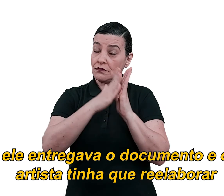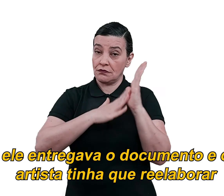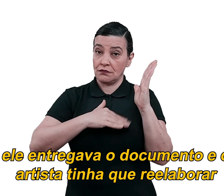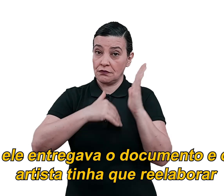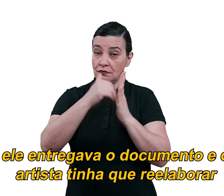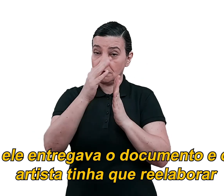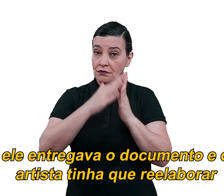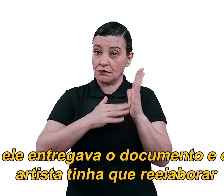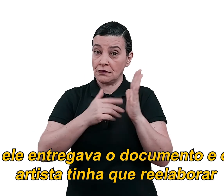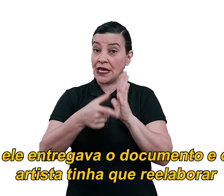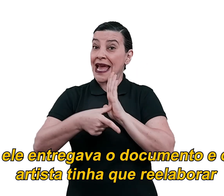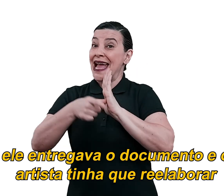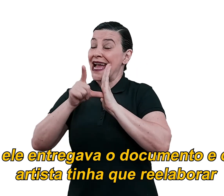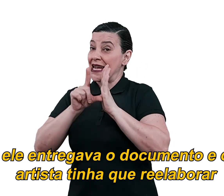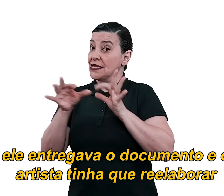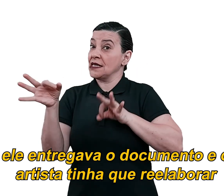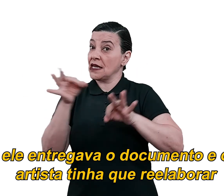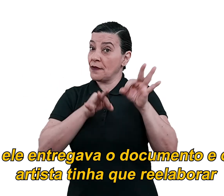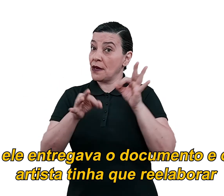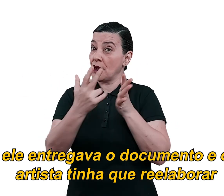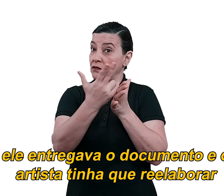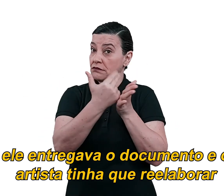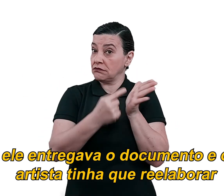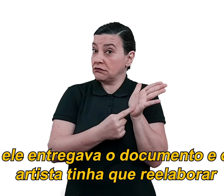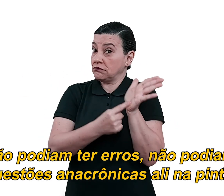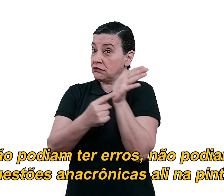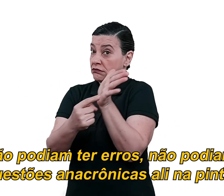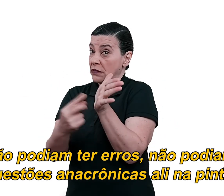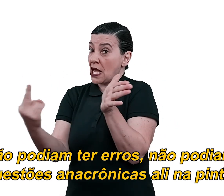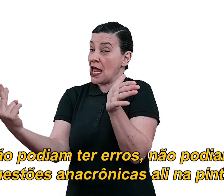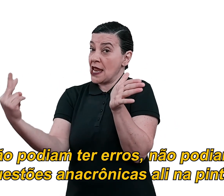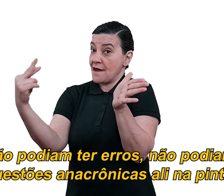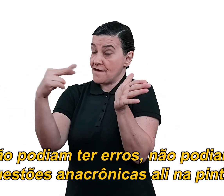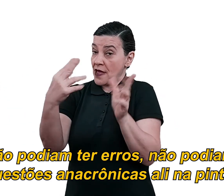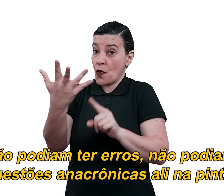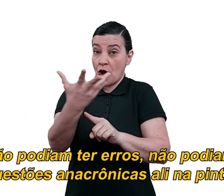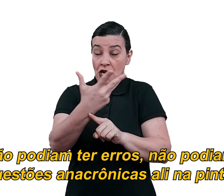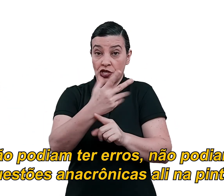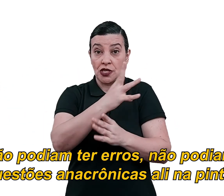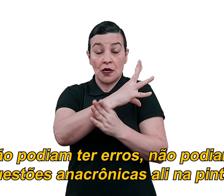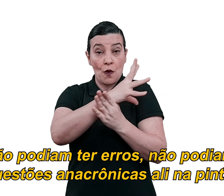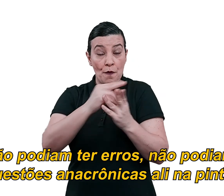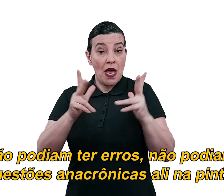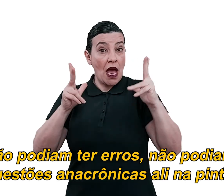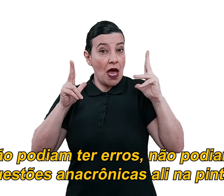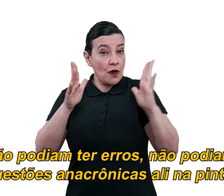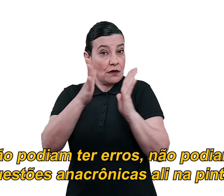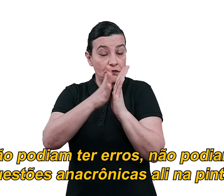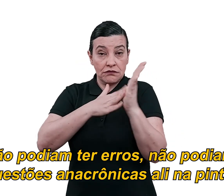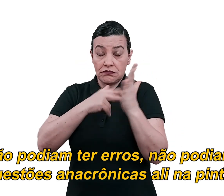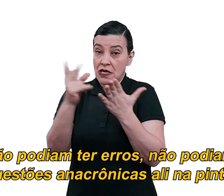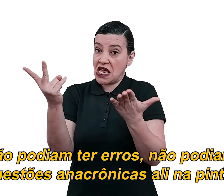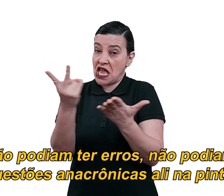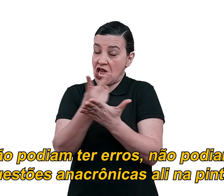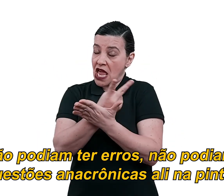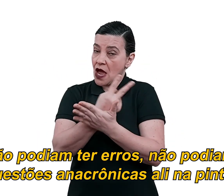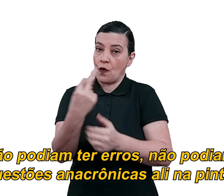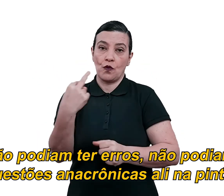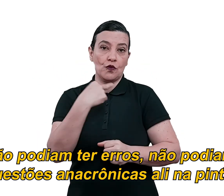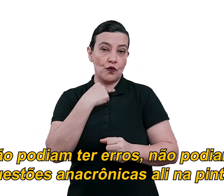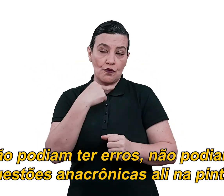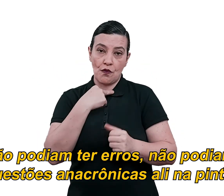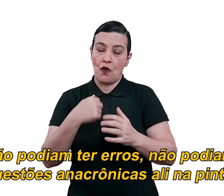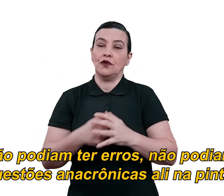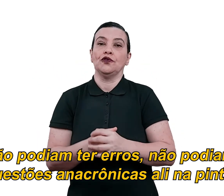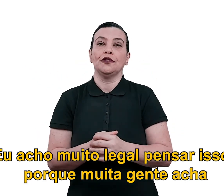né, ele entregava o documento e o artista tinha que elaborar, e não podia ter erros, né, não podia ter questões anacrônicas ali